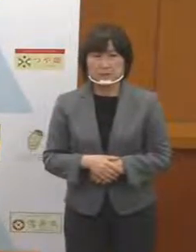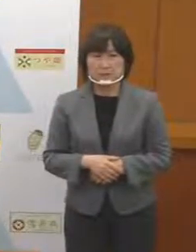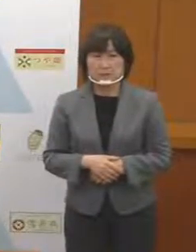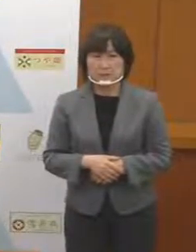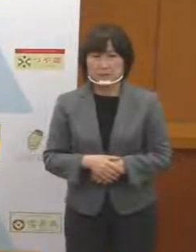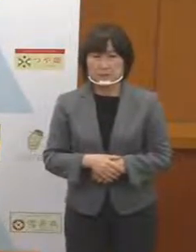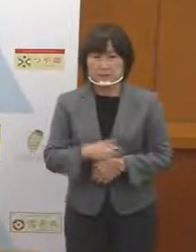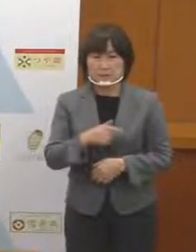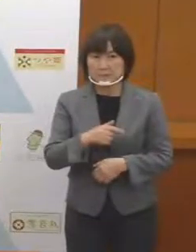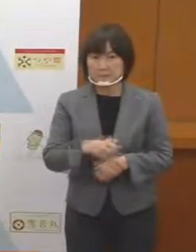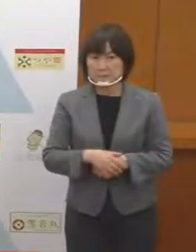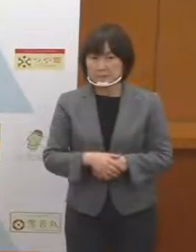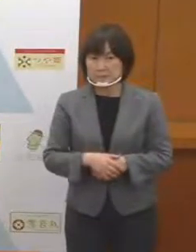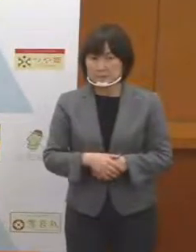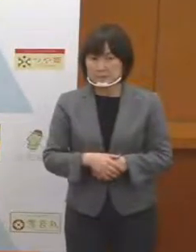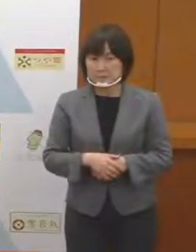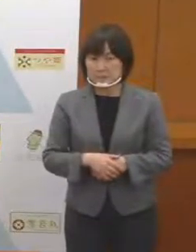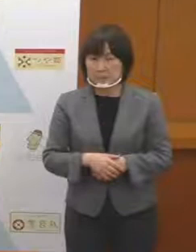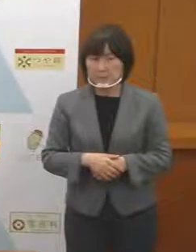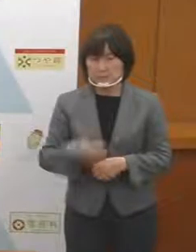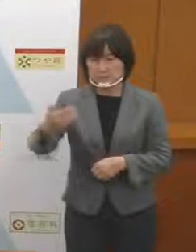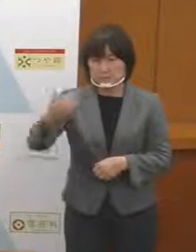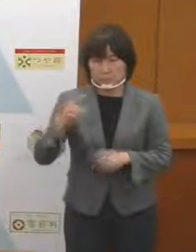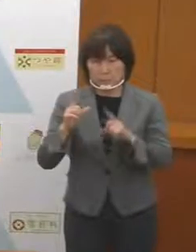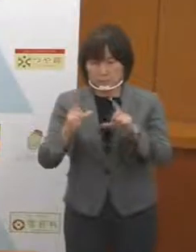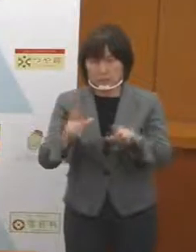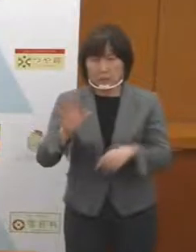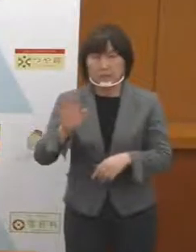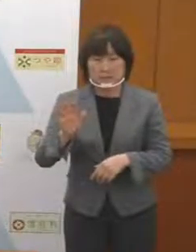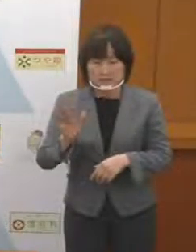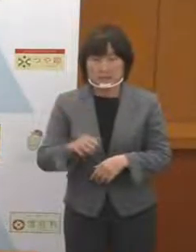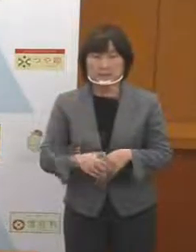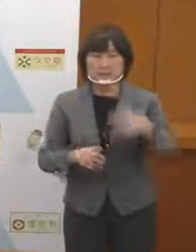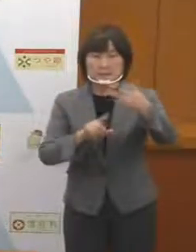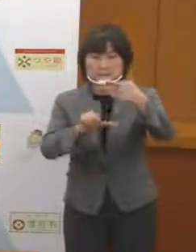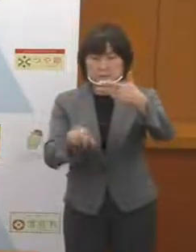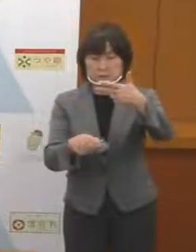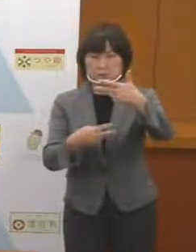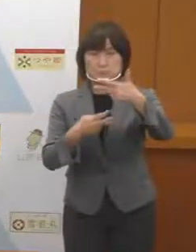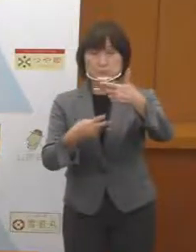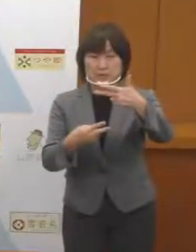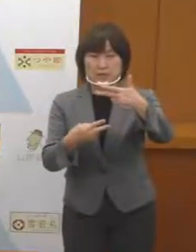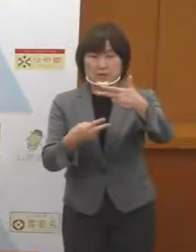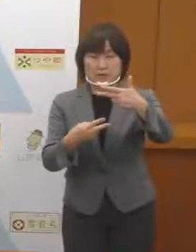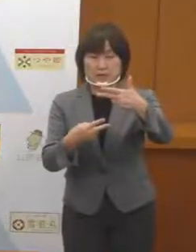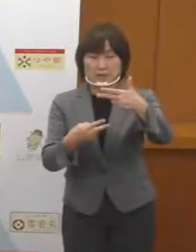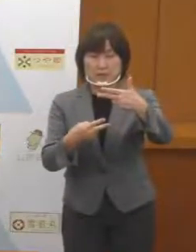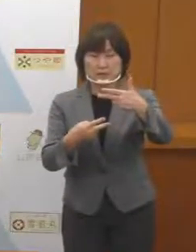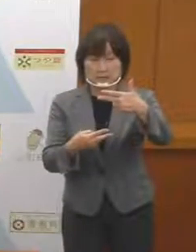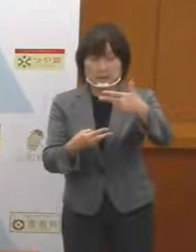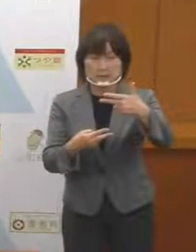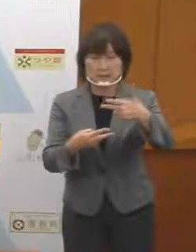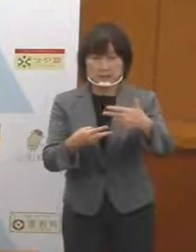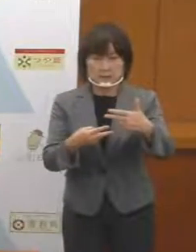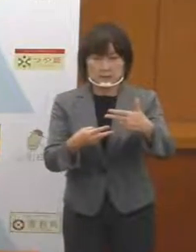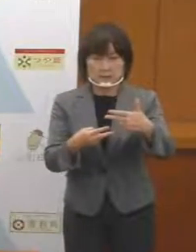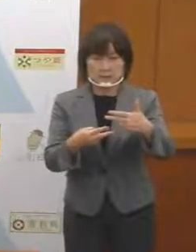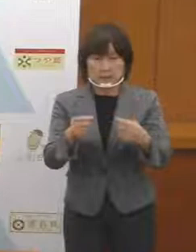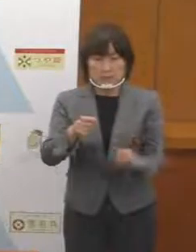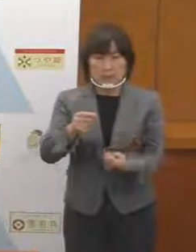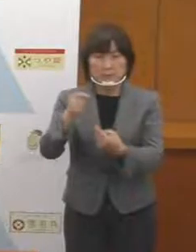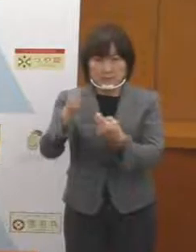ルール質問とあの答えがありましたけれども4月2日という一日をですね選ばれて